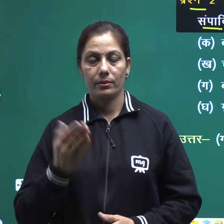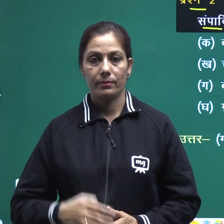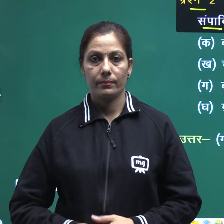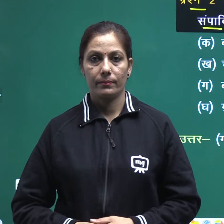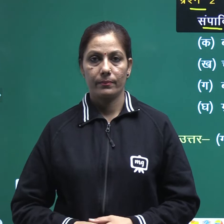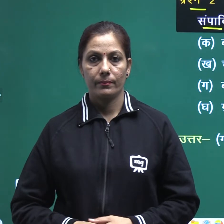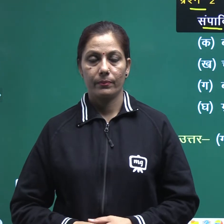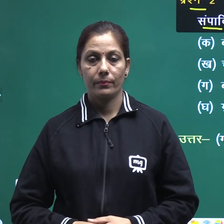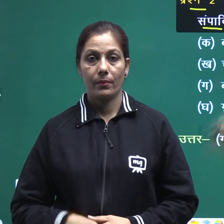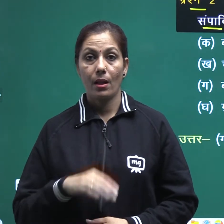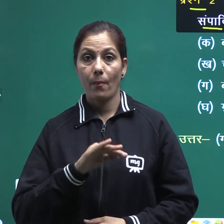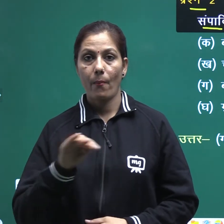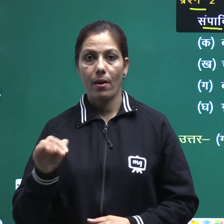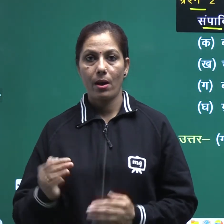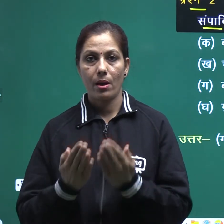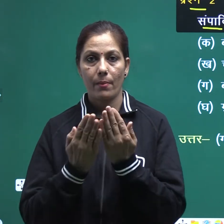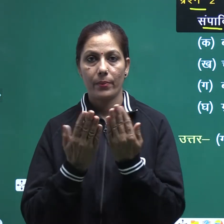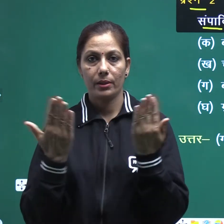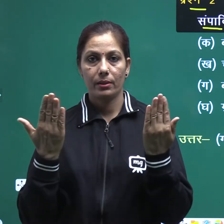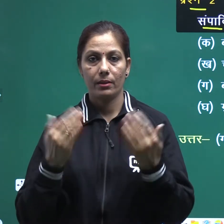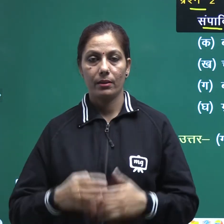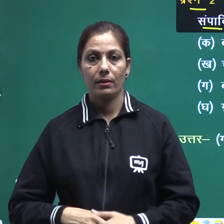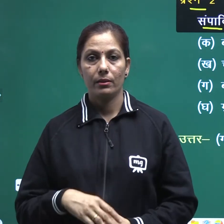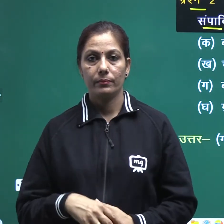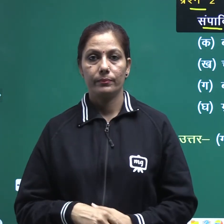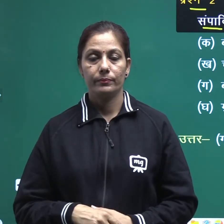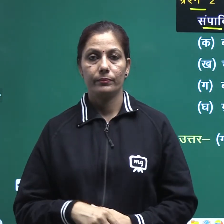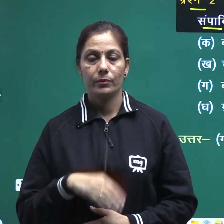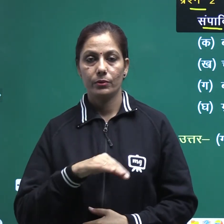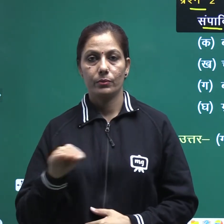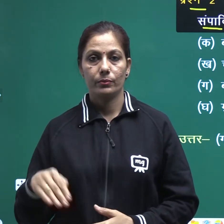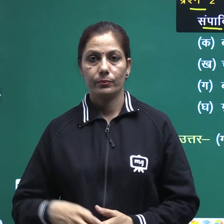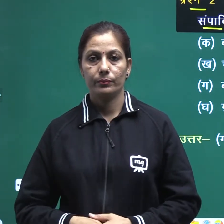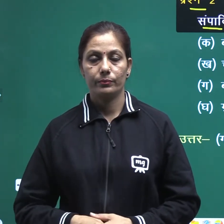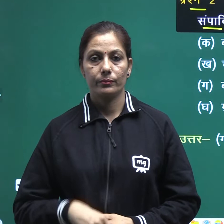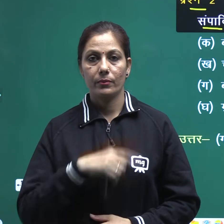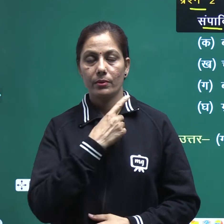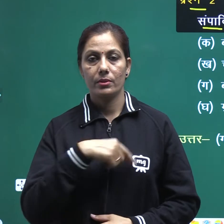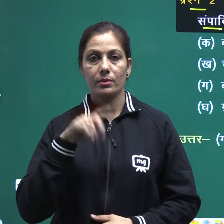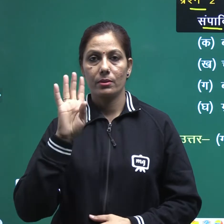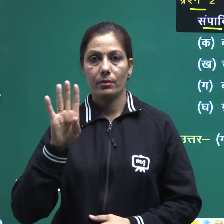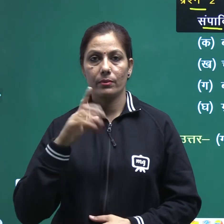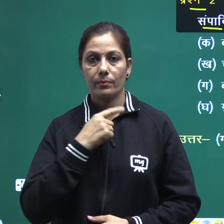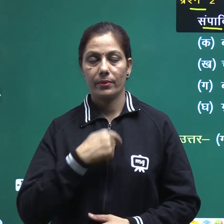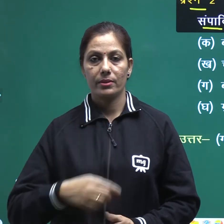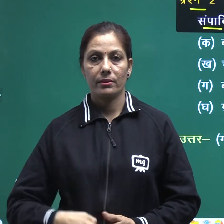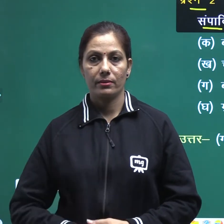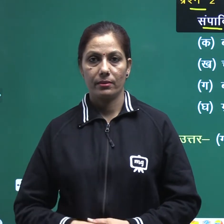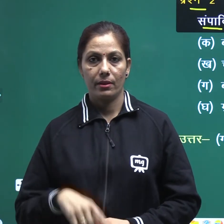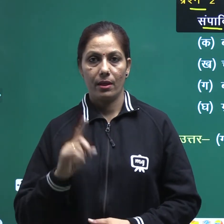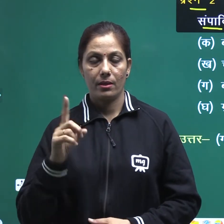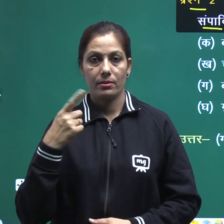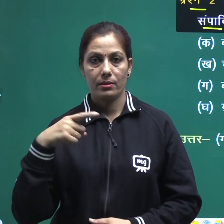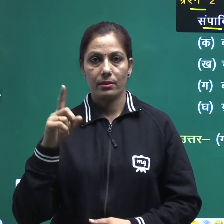बाल पत्रिका है को बच्चों इन चार विकल्प में से कि